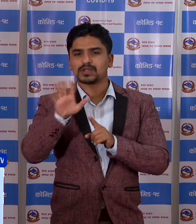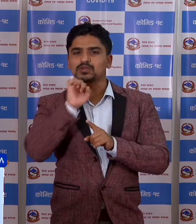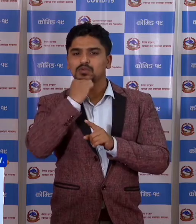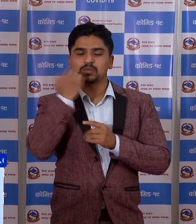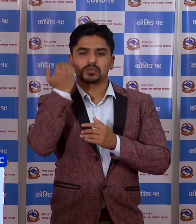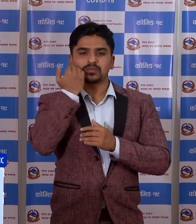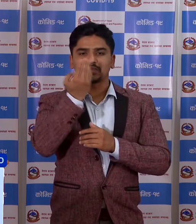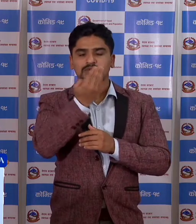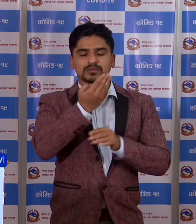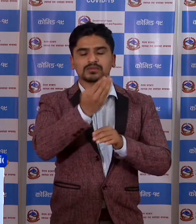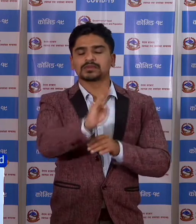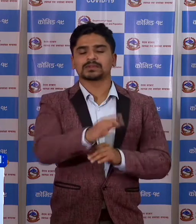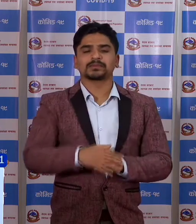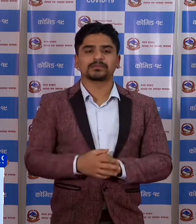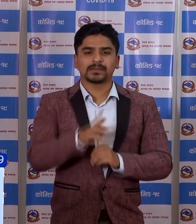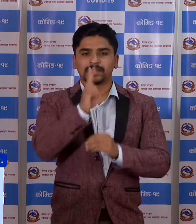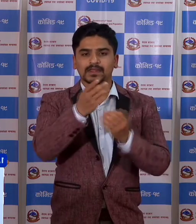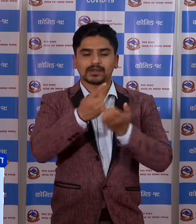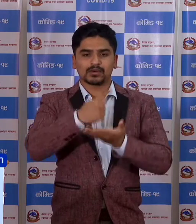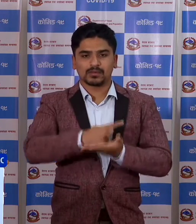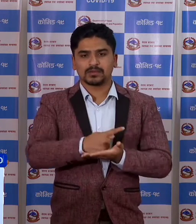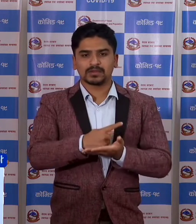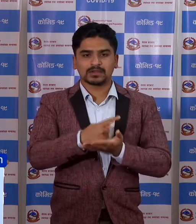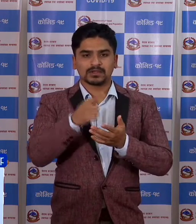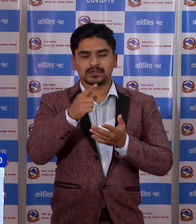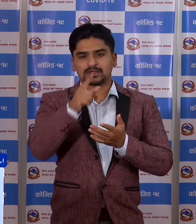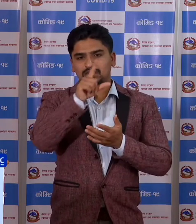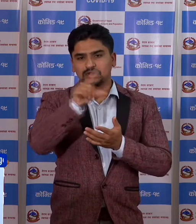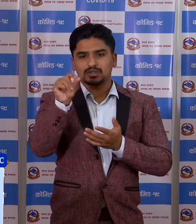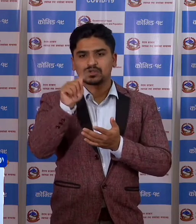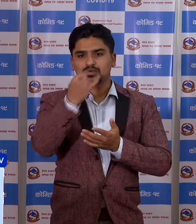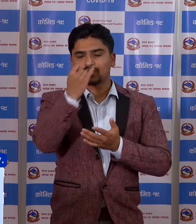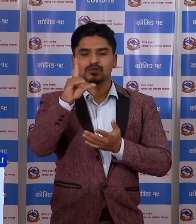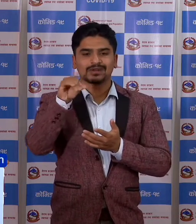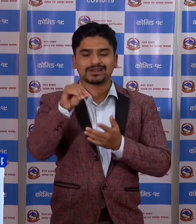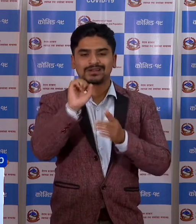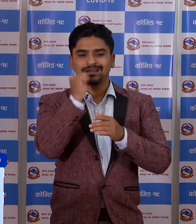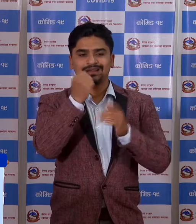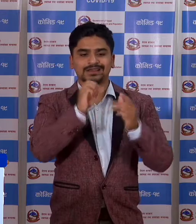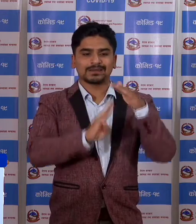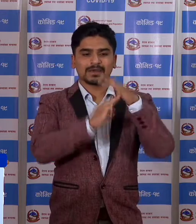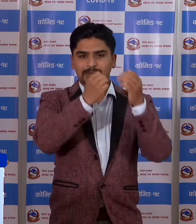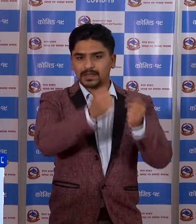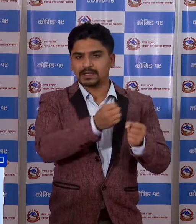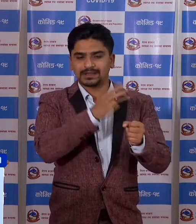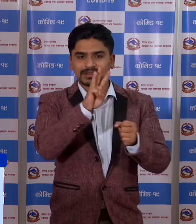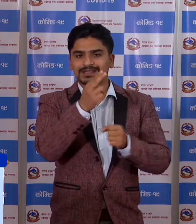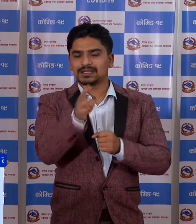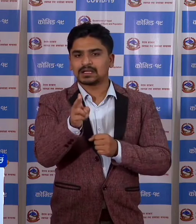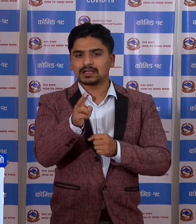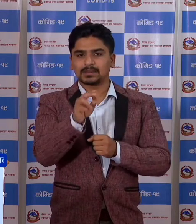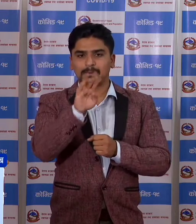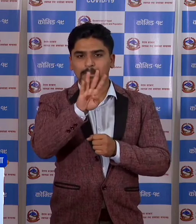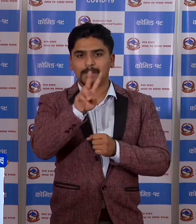17 देखि 35 वर्ष उमेरका पुरुषहरू हुनुहुन्छ। त्यसै गरी कपिलवस्तुकै चन्द्रवटाको राष्ट्रिय माध्यमिक विद्यालय क्वारेन्टाइनमा रहेका 3 जना